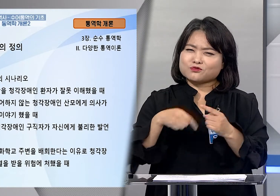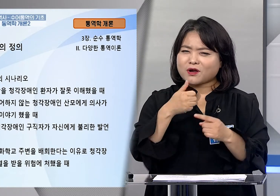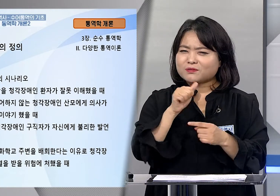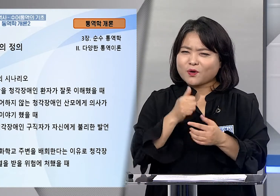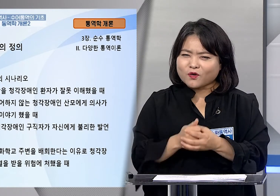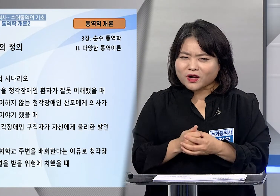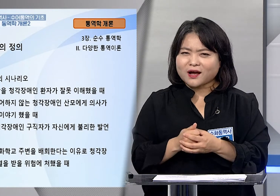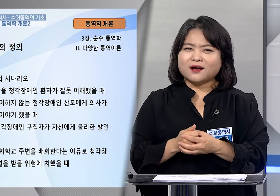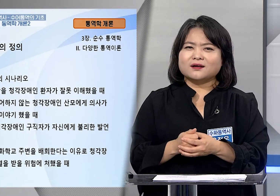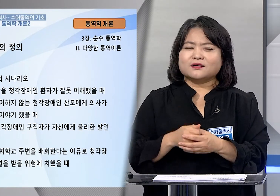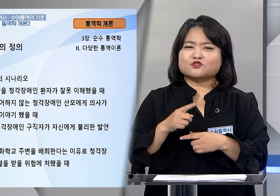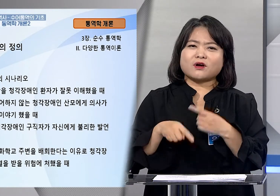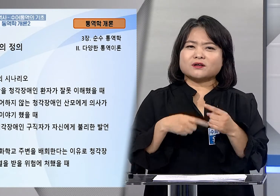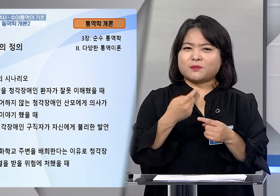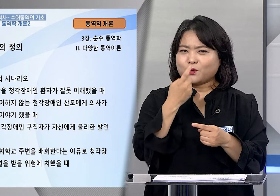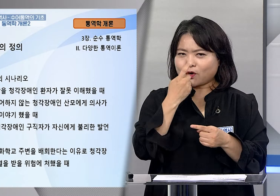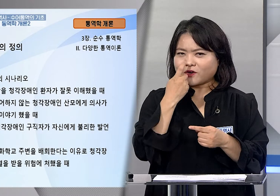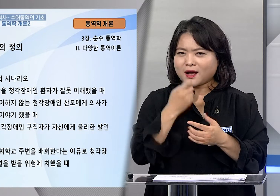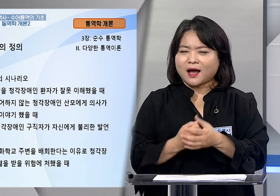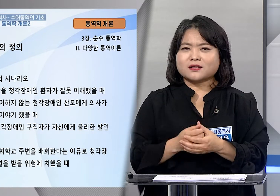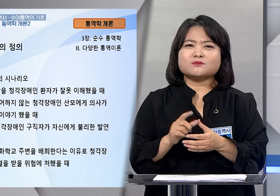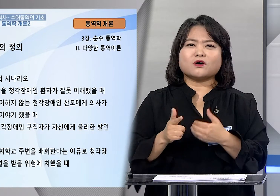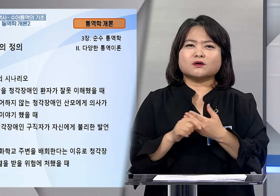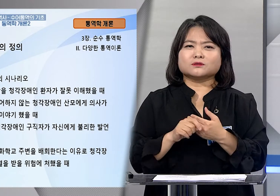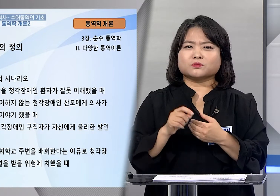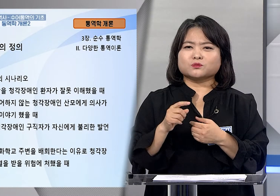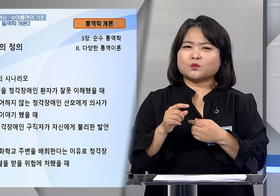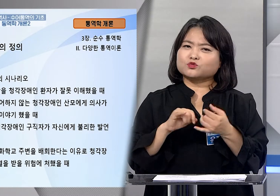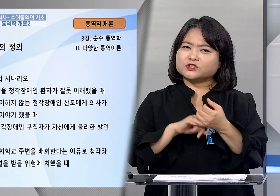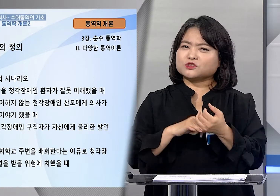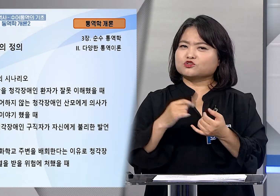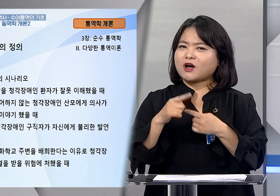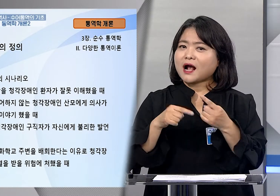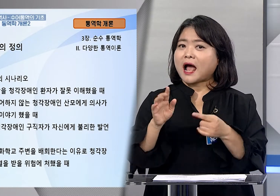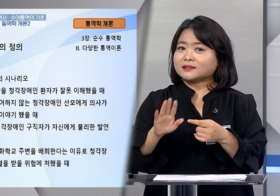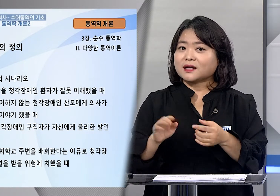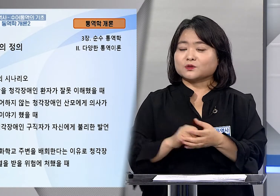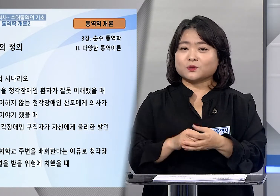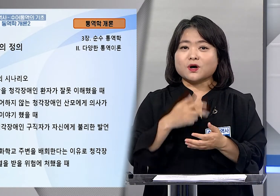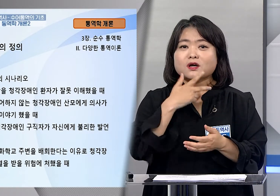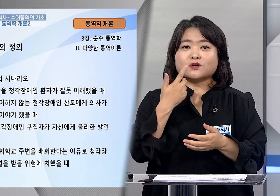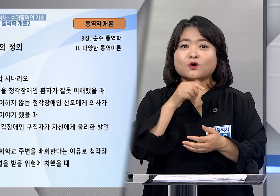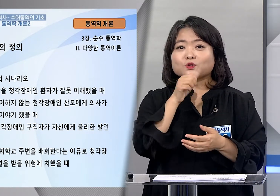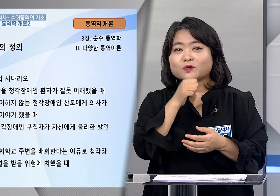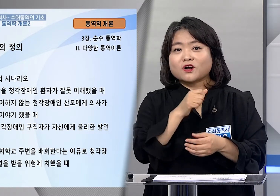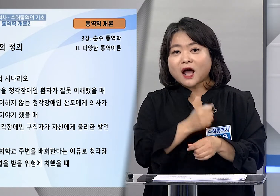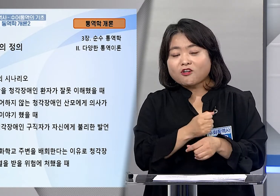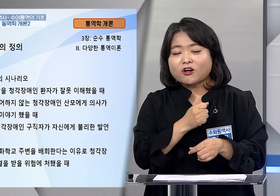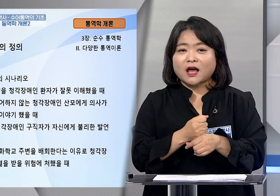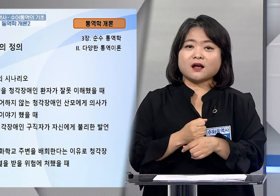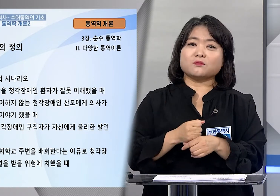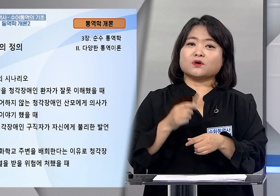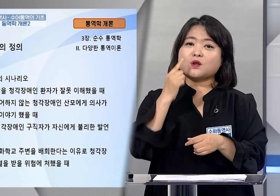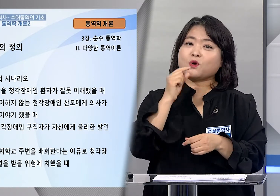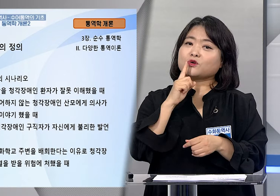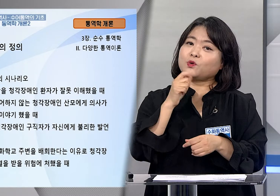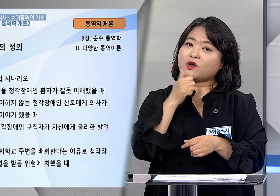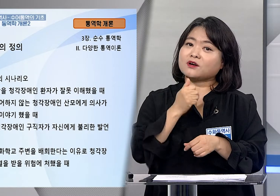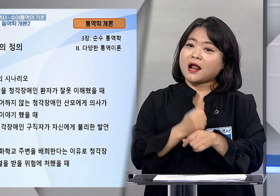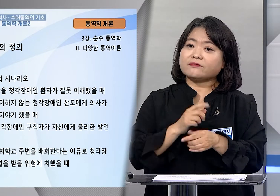수화를 배우거나 수화를 배우거나 아니면 굳이 수화가 아니라도 영어 통역을 한 거나 일본어 통역을 할